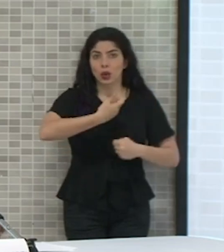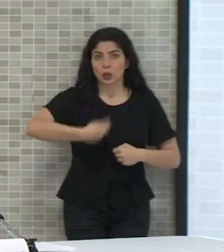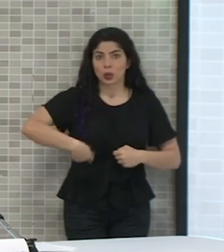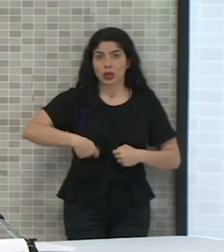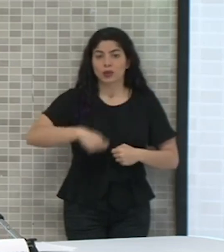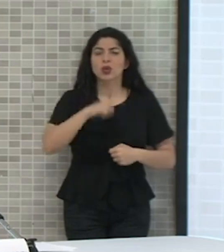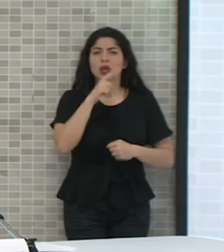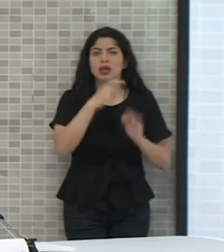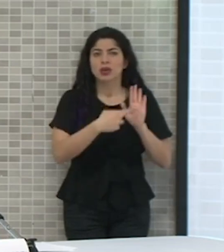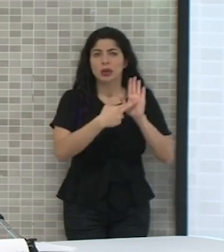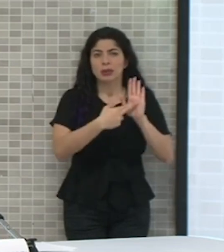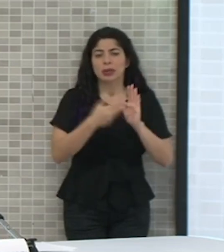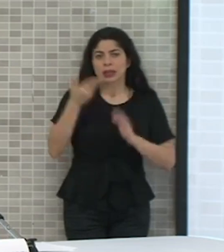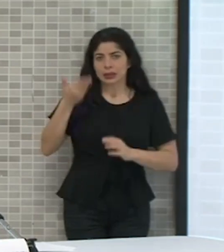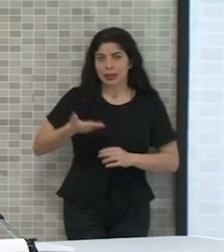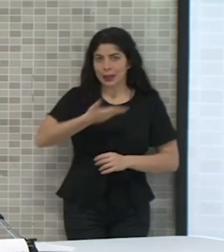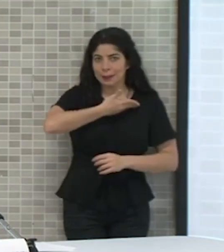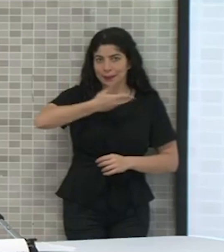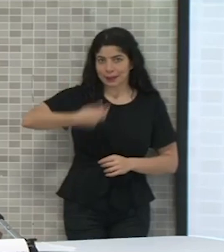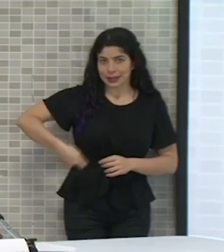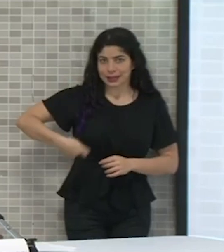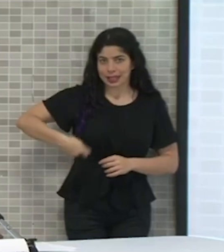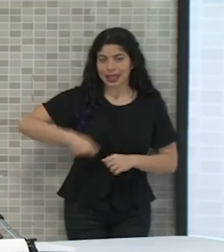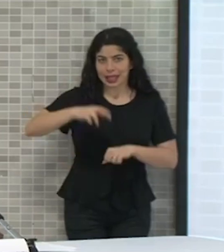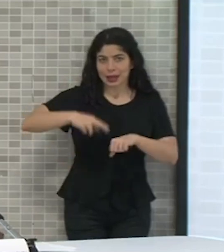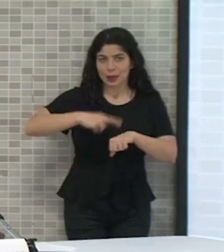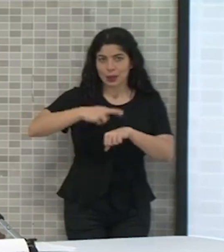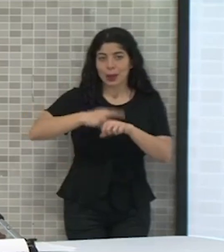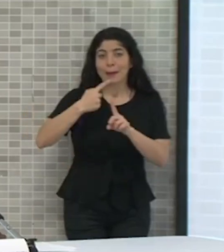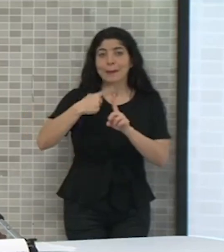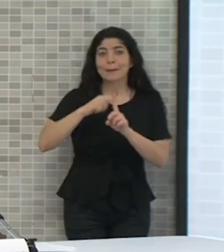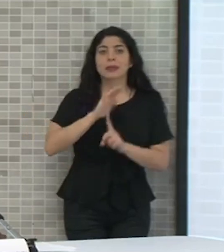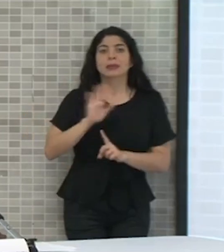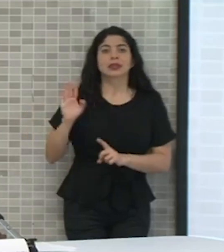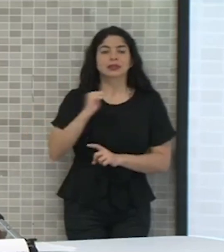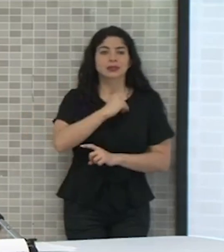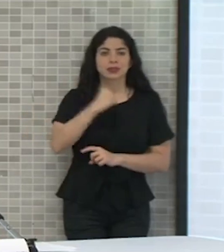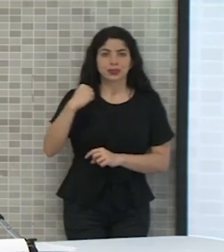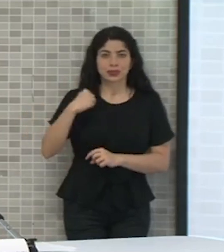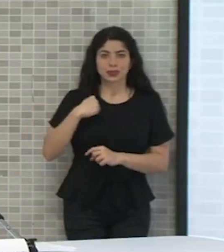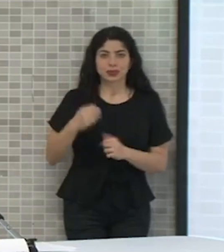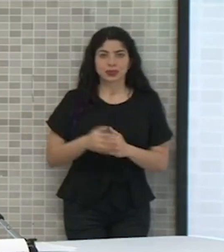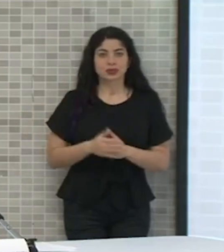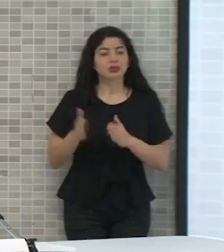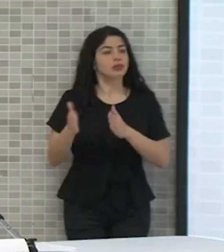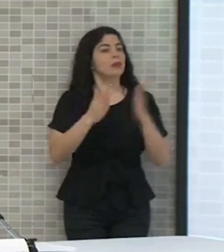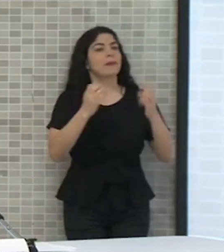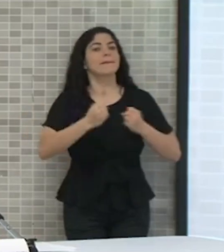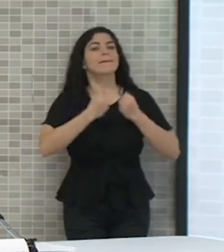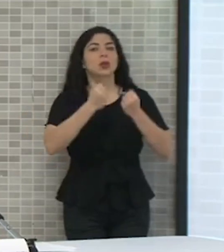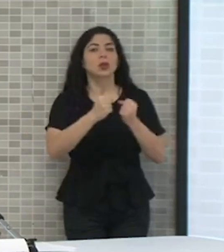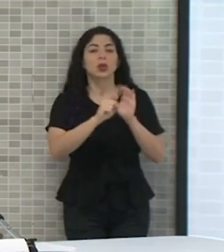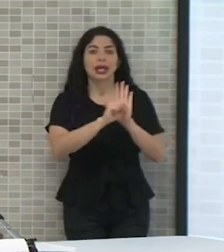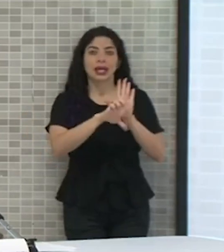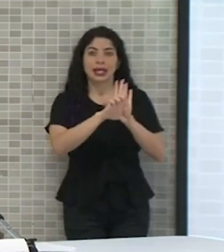por el señor Presidente de la República y sus ministros. El Poder